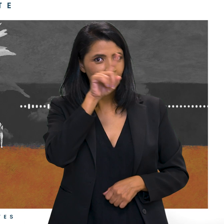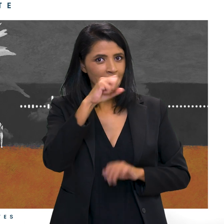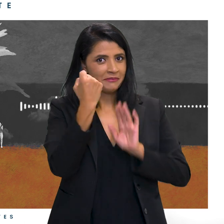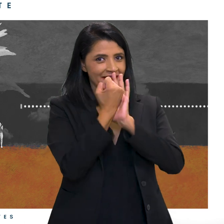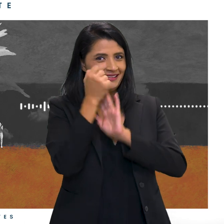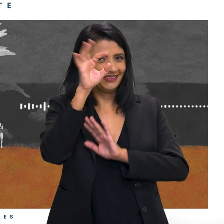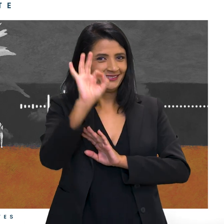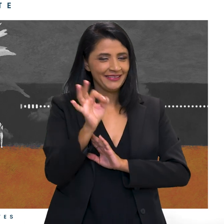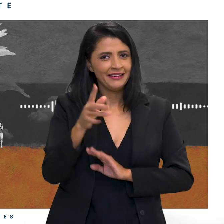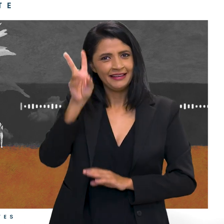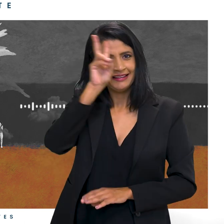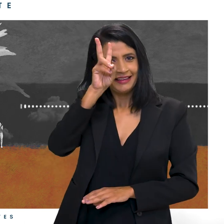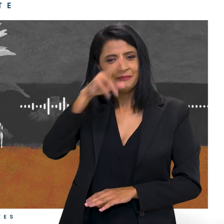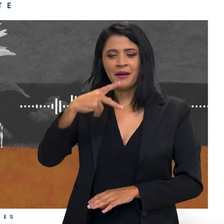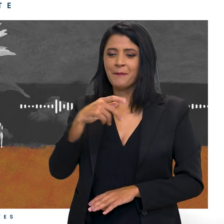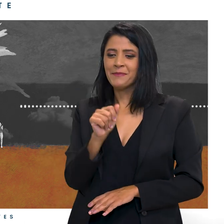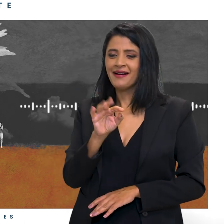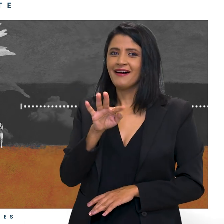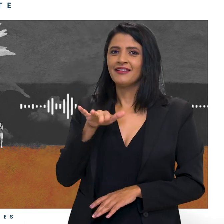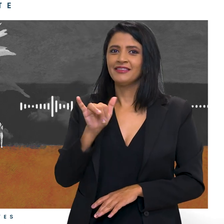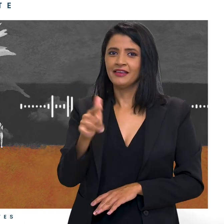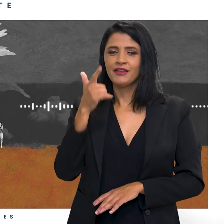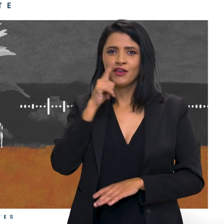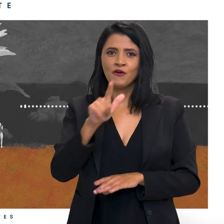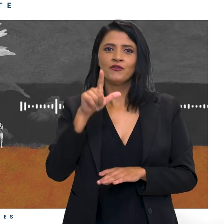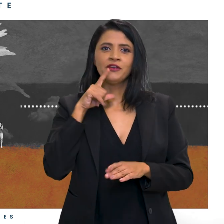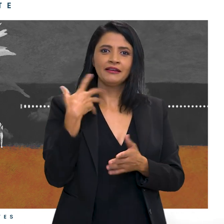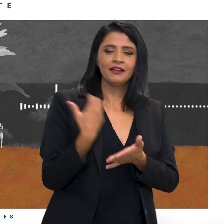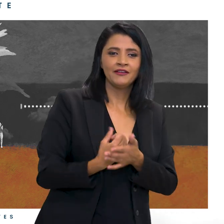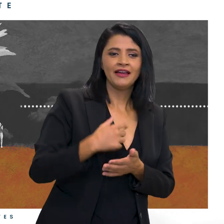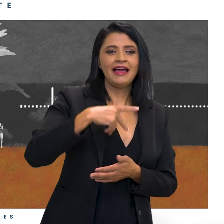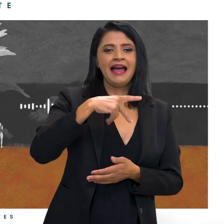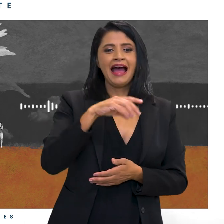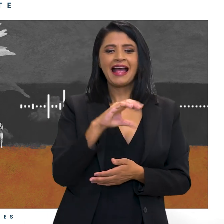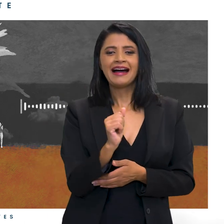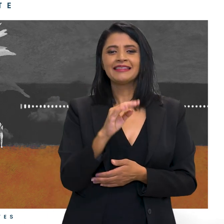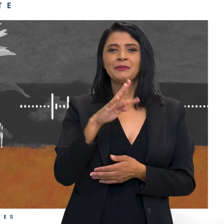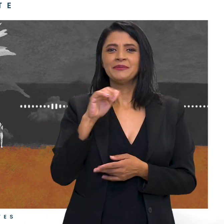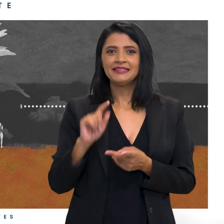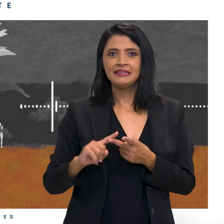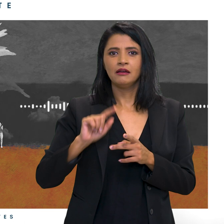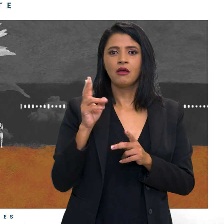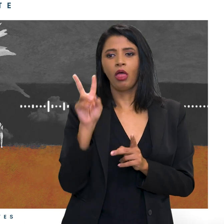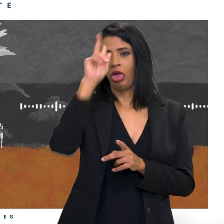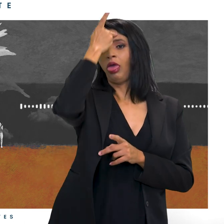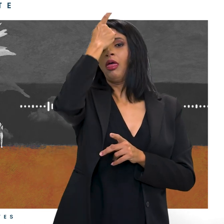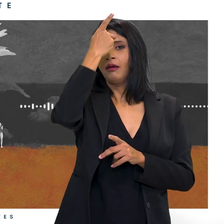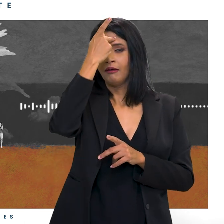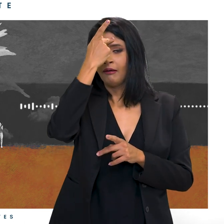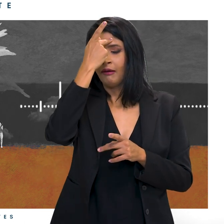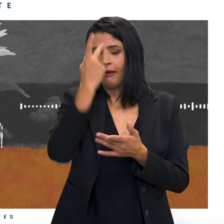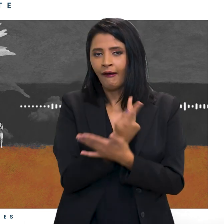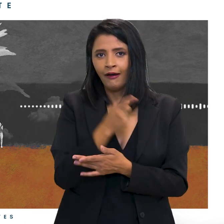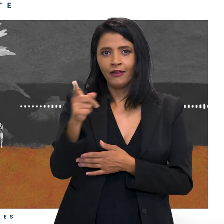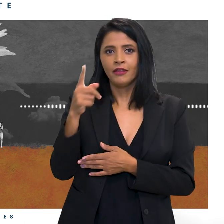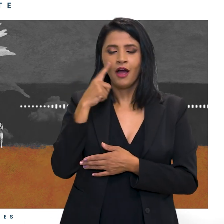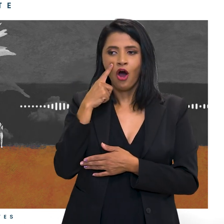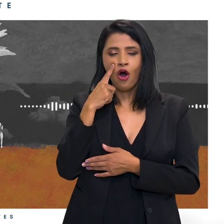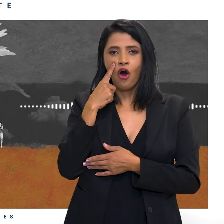Essa história é inesquecível, viu? Ah, lembra, Paty, que eu fui gravar cataplexia e falei catalepsia à la Chaves do